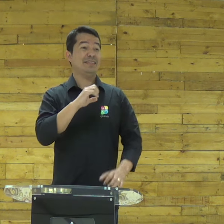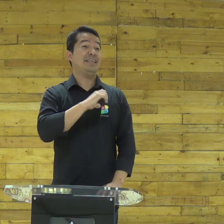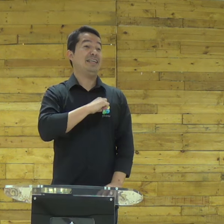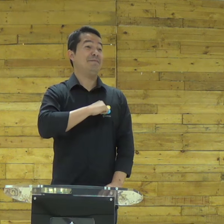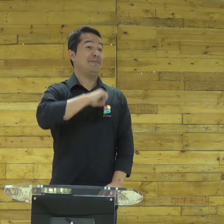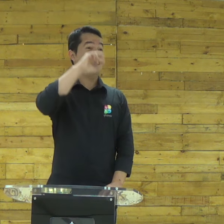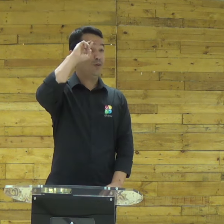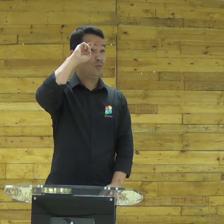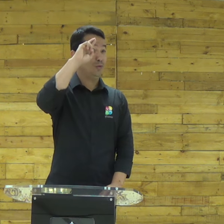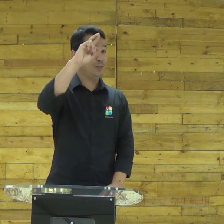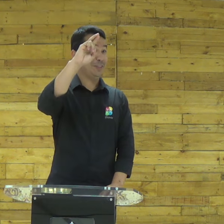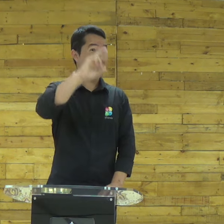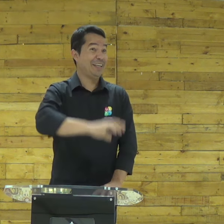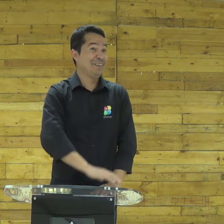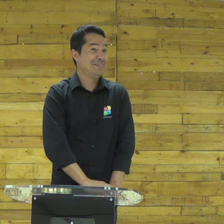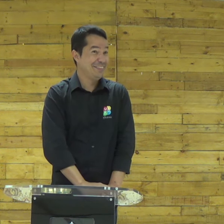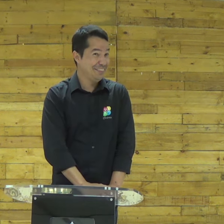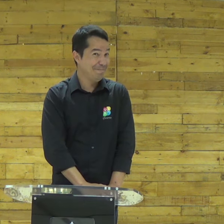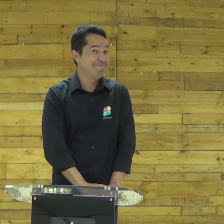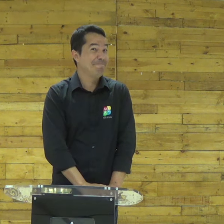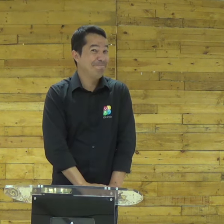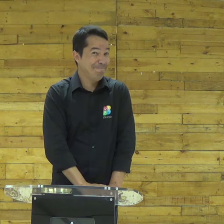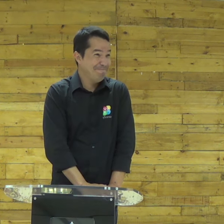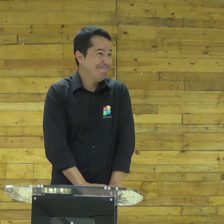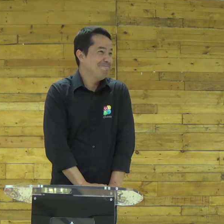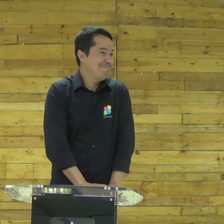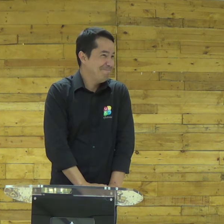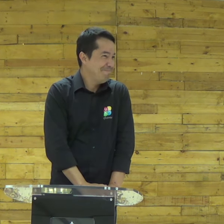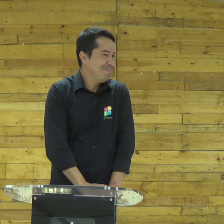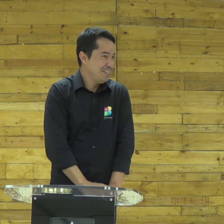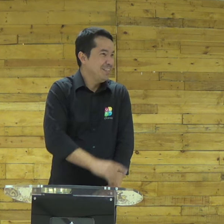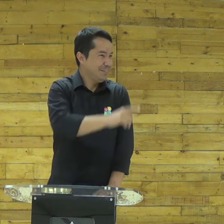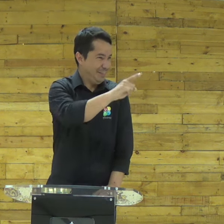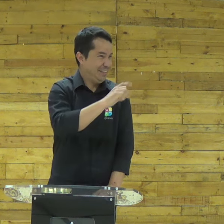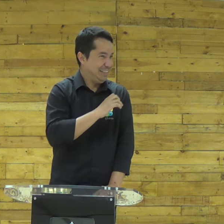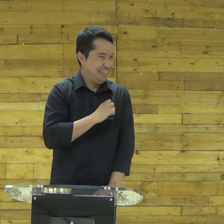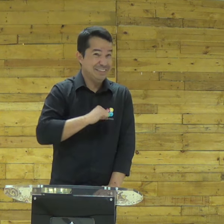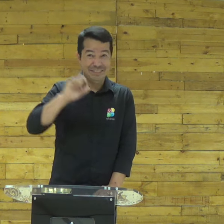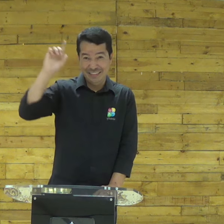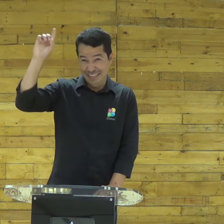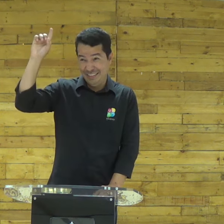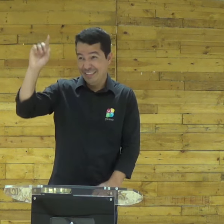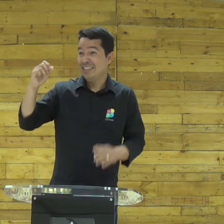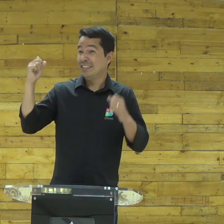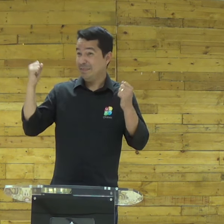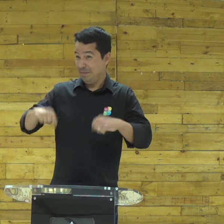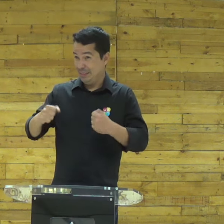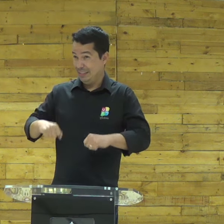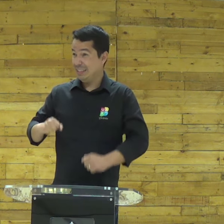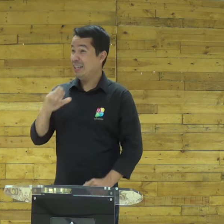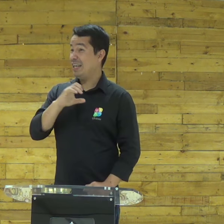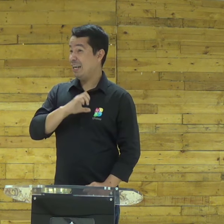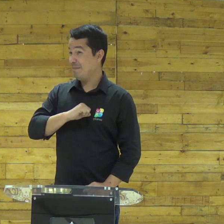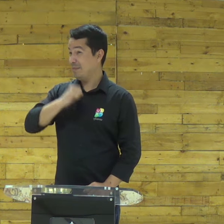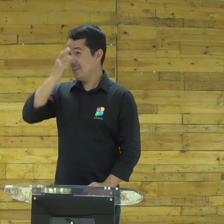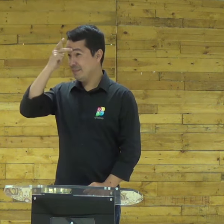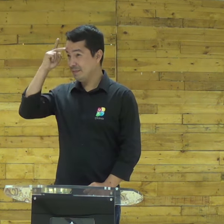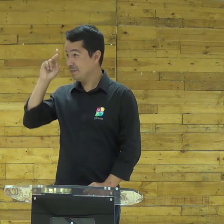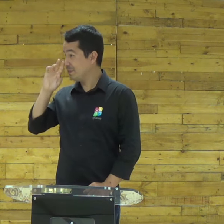inimigos você ama Deus você precisa amar o seu chefe você ama Deus você precisa